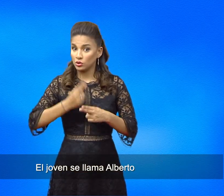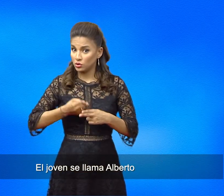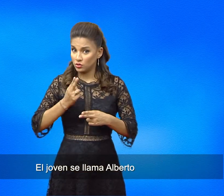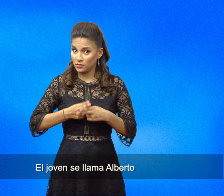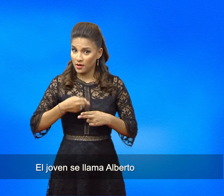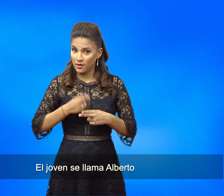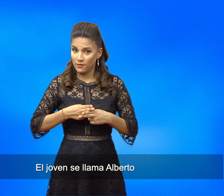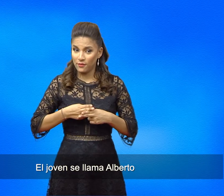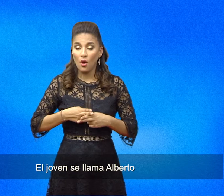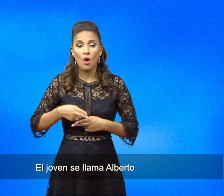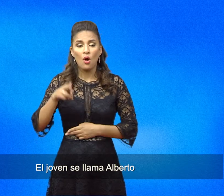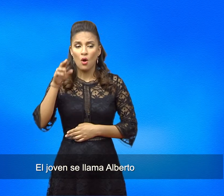se llama